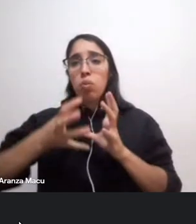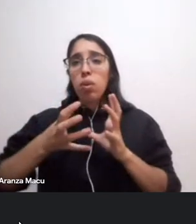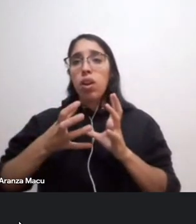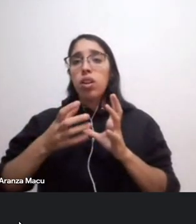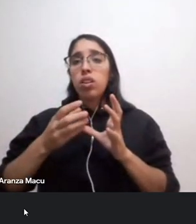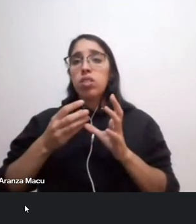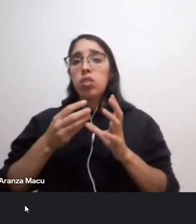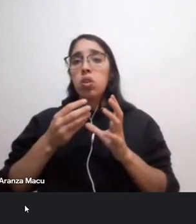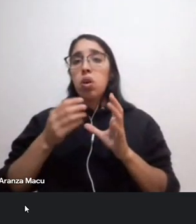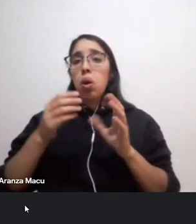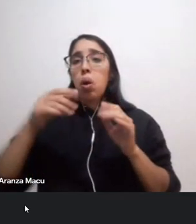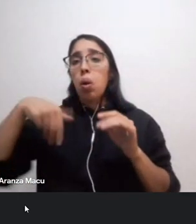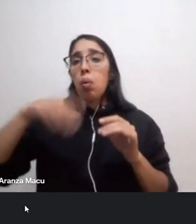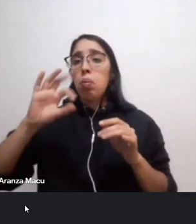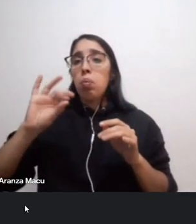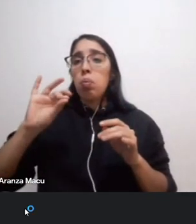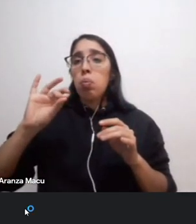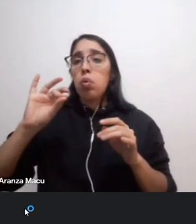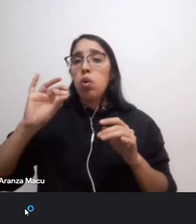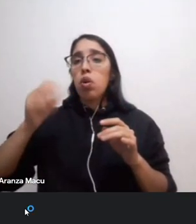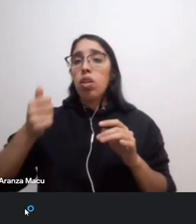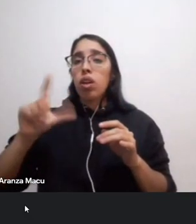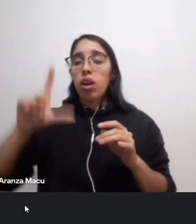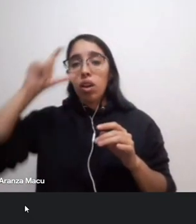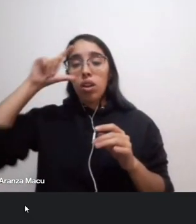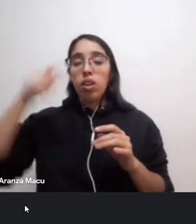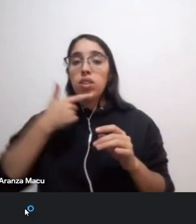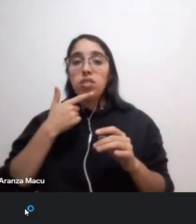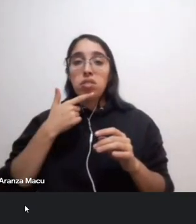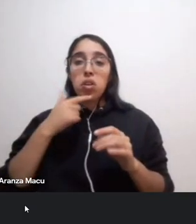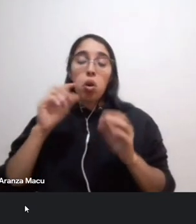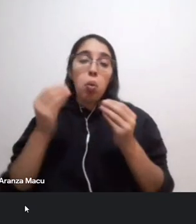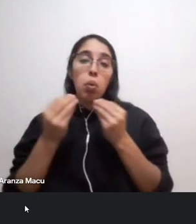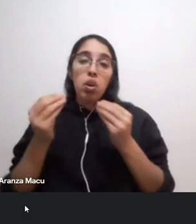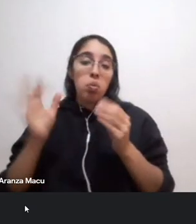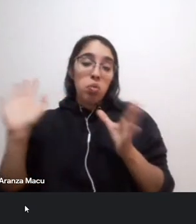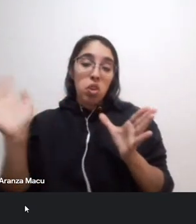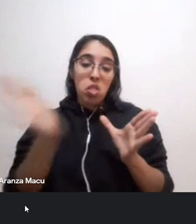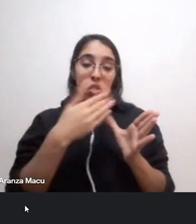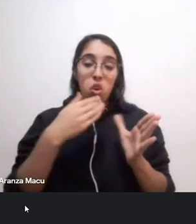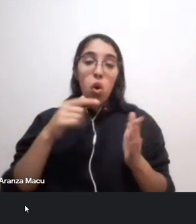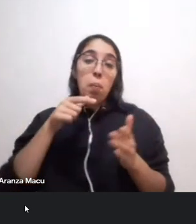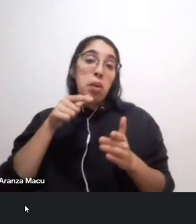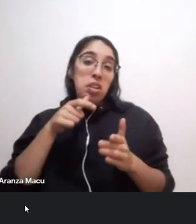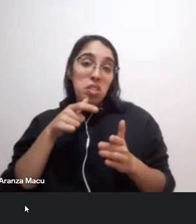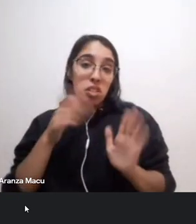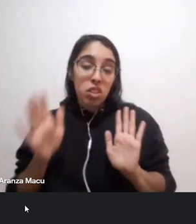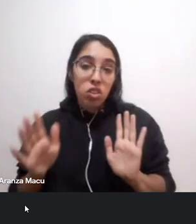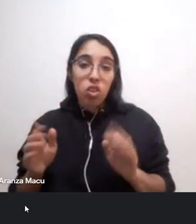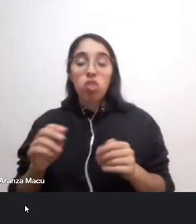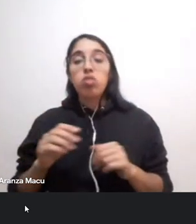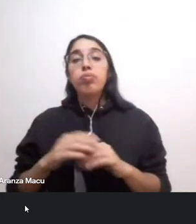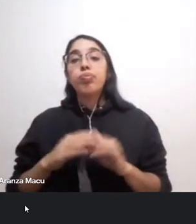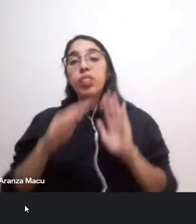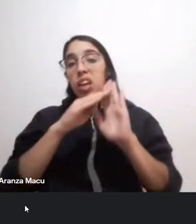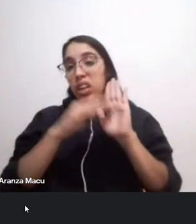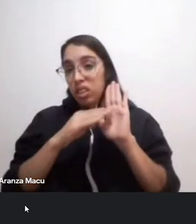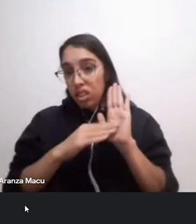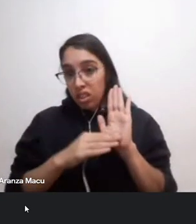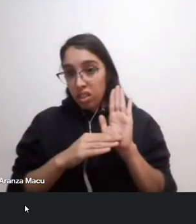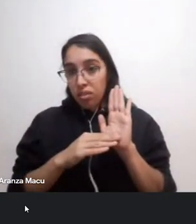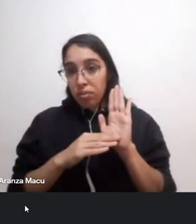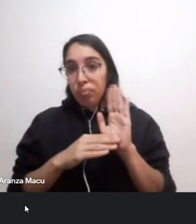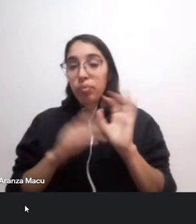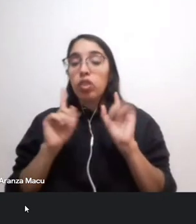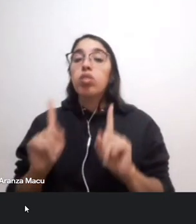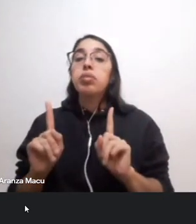de las características que ya les dije es que siempre, si hay un verbo modal, es que ahí empieza una frase verbal. Tenemos